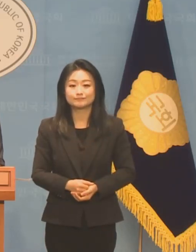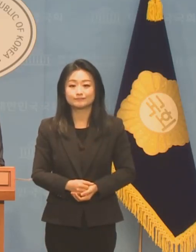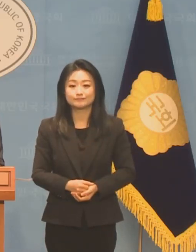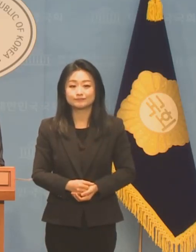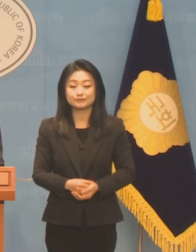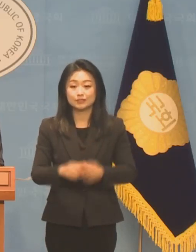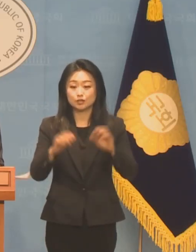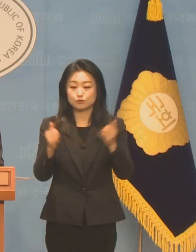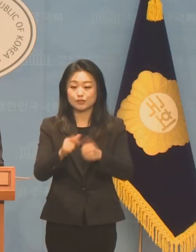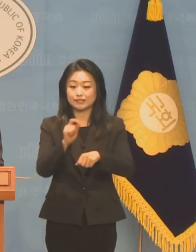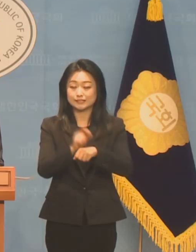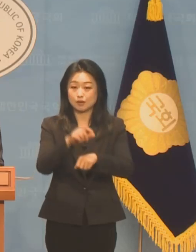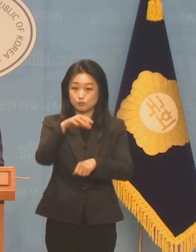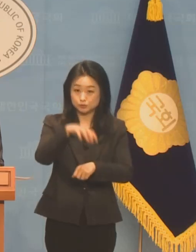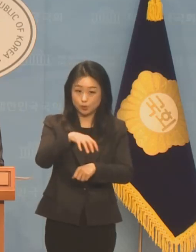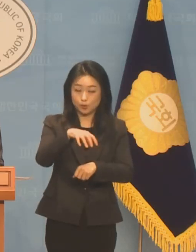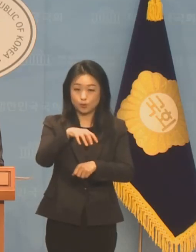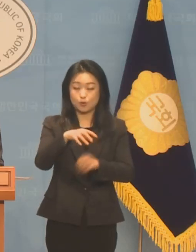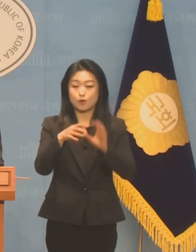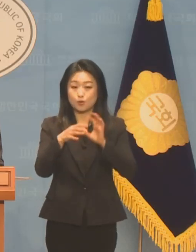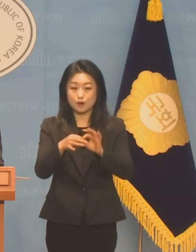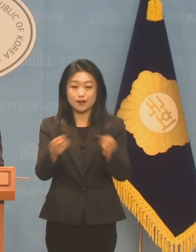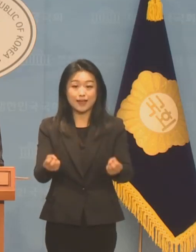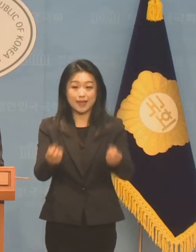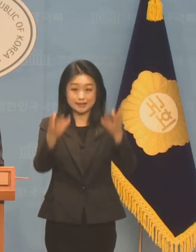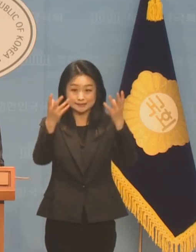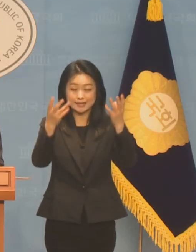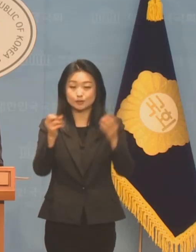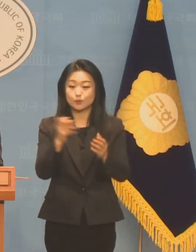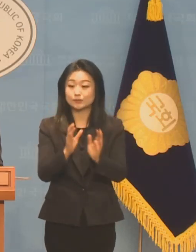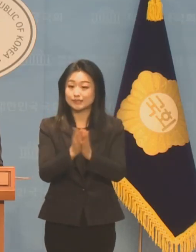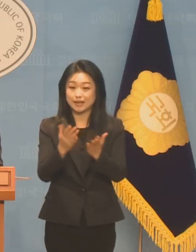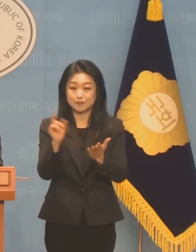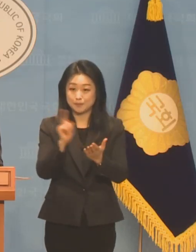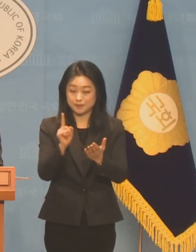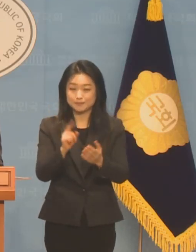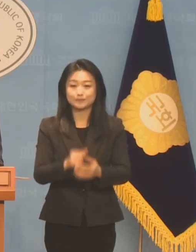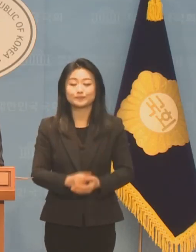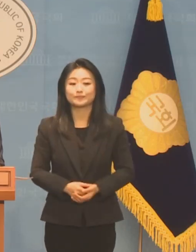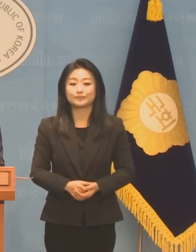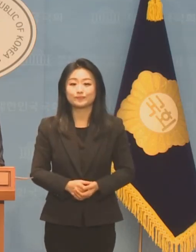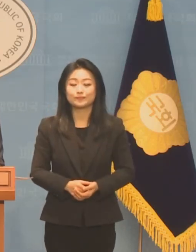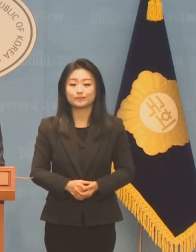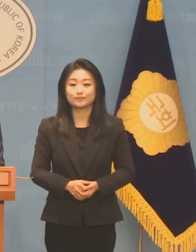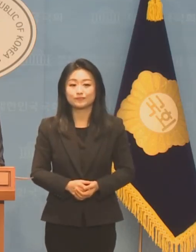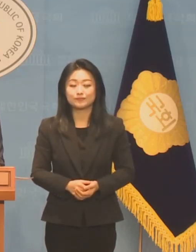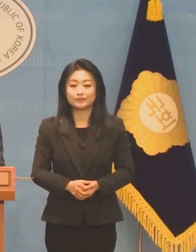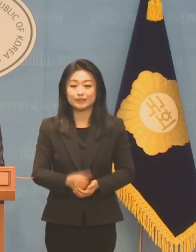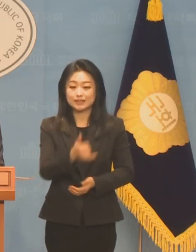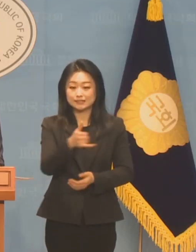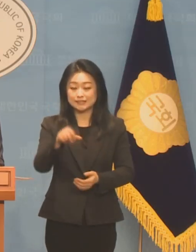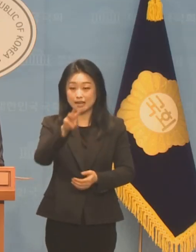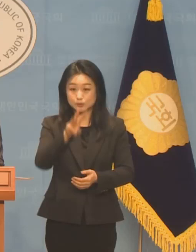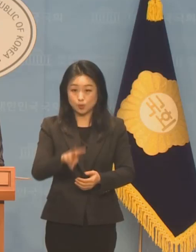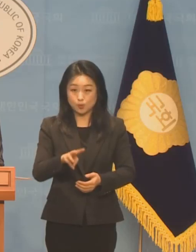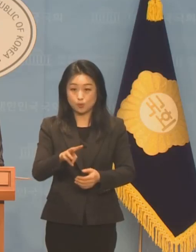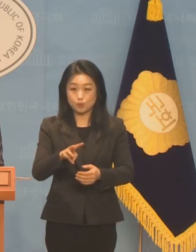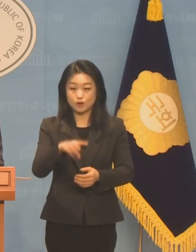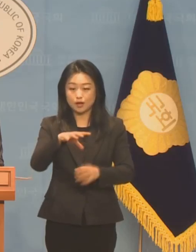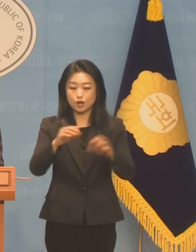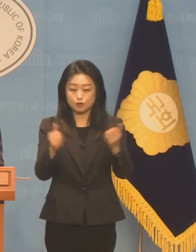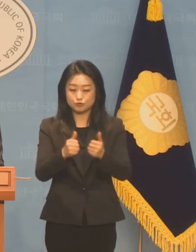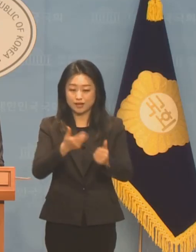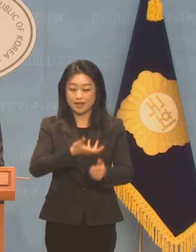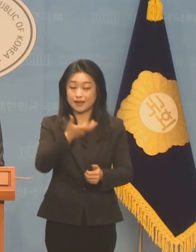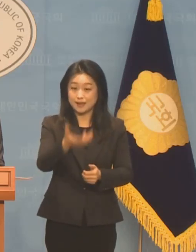이번 주 국회 사무처와 수석기관의 주요 행사 및 발간물입니다. 국회 세종의사당과 국민주권의